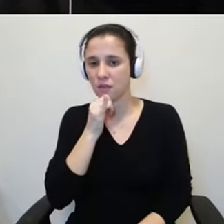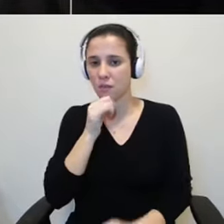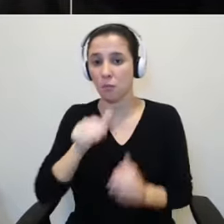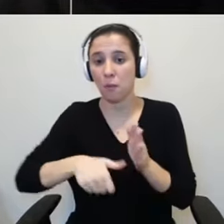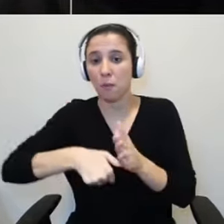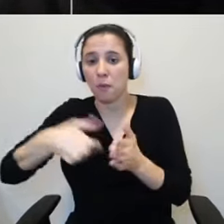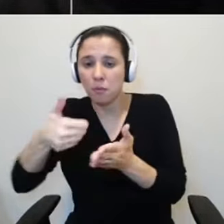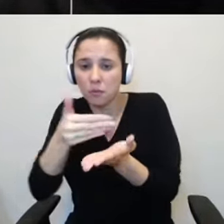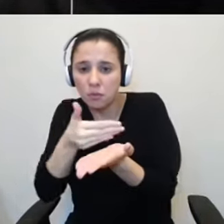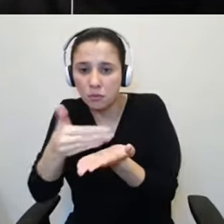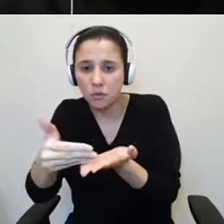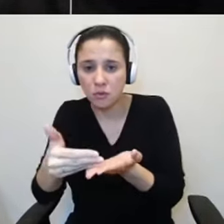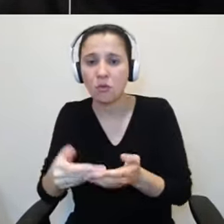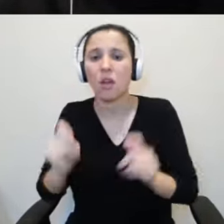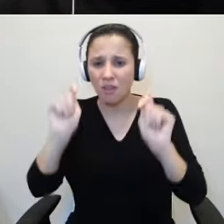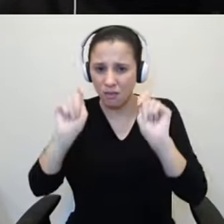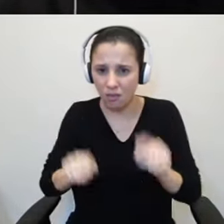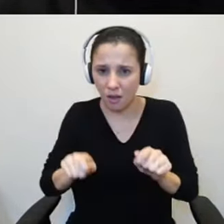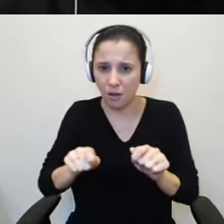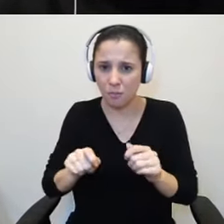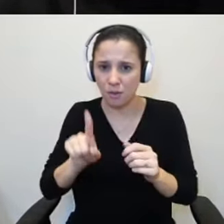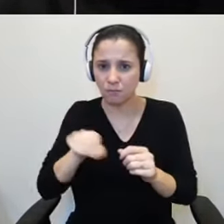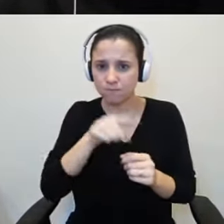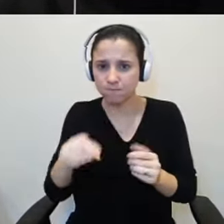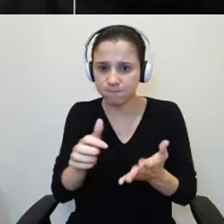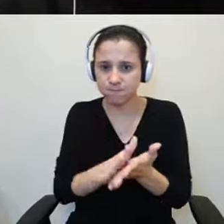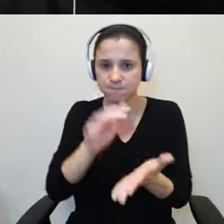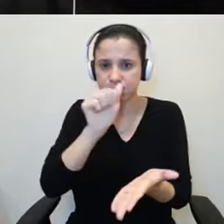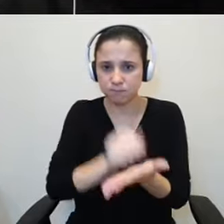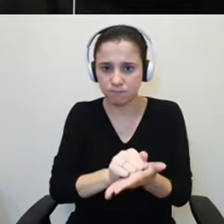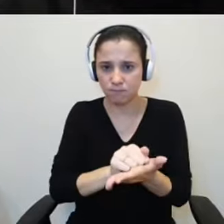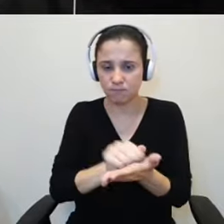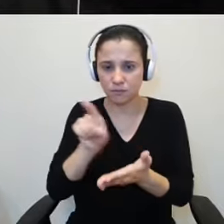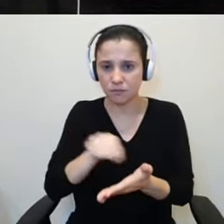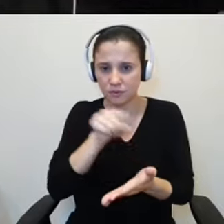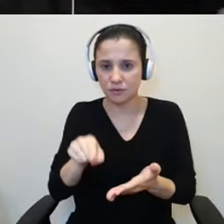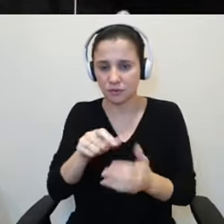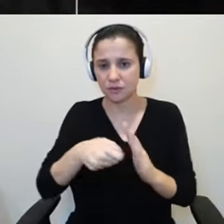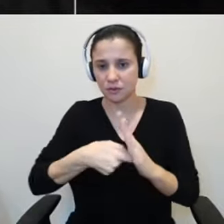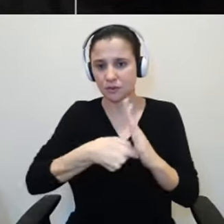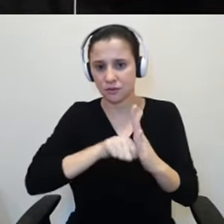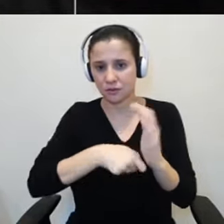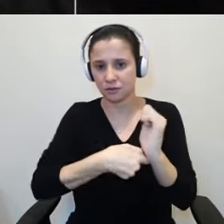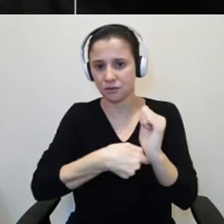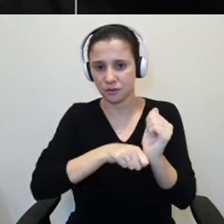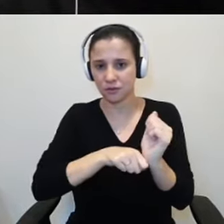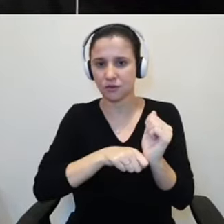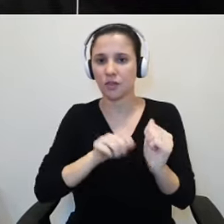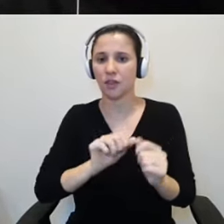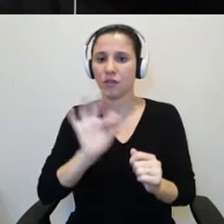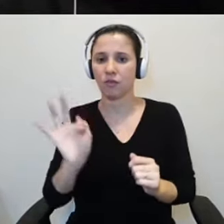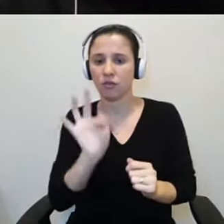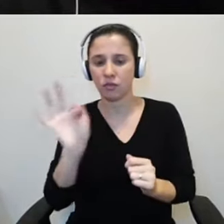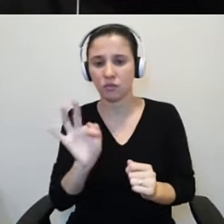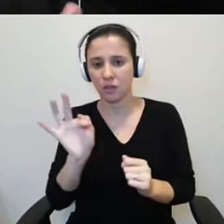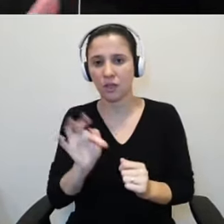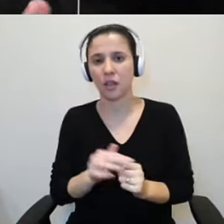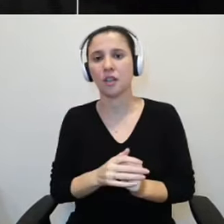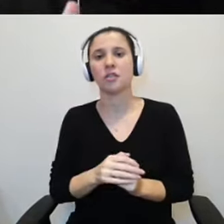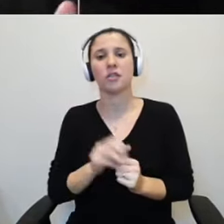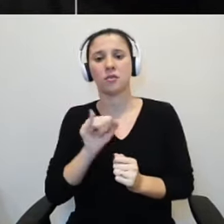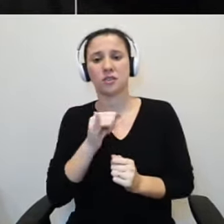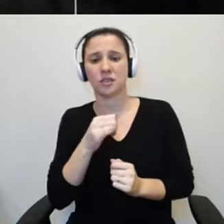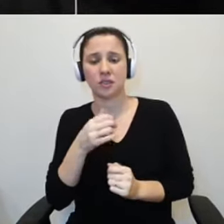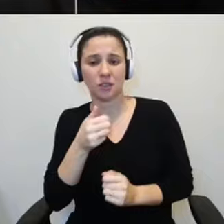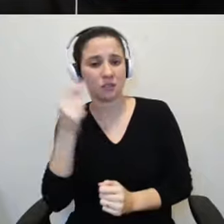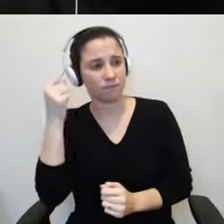fazer o trancamento. Então, aqueles que não estão conseguindo, não se acham, vamos dizer assim, suficiente